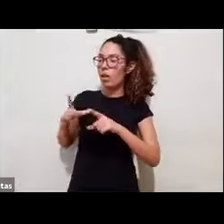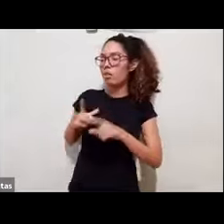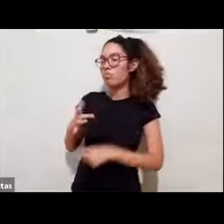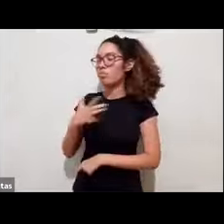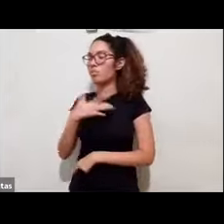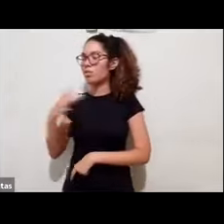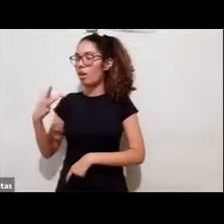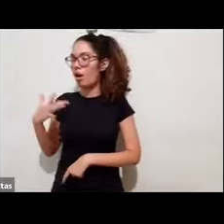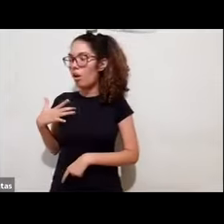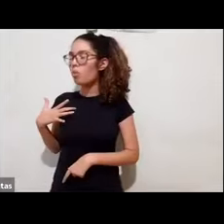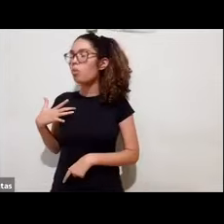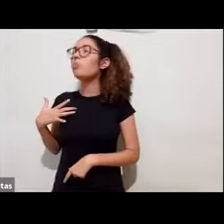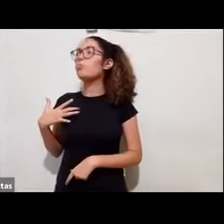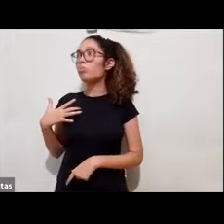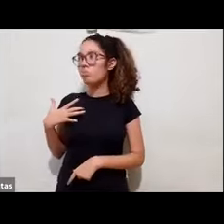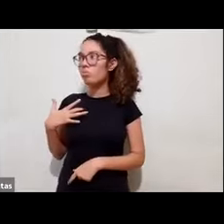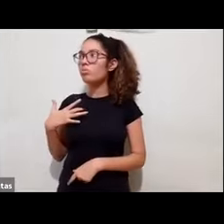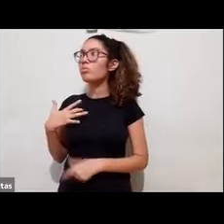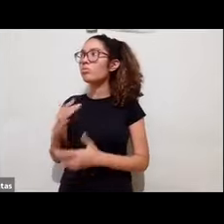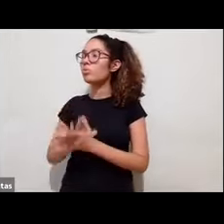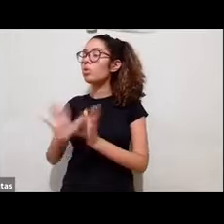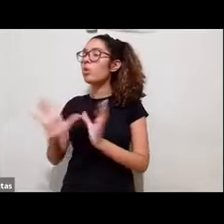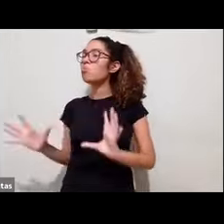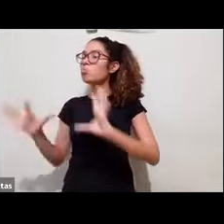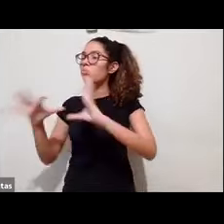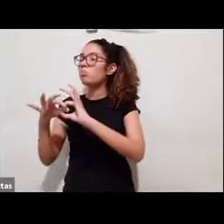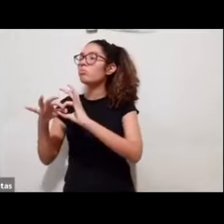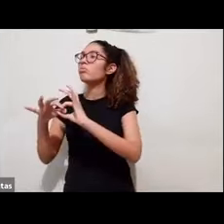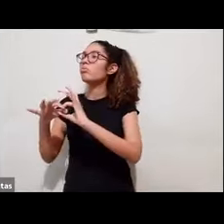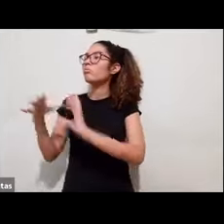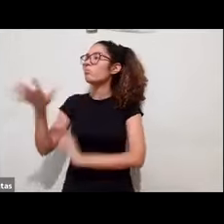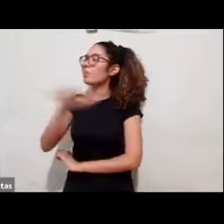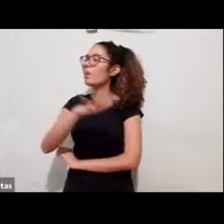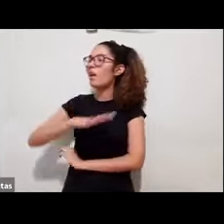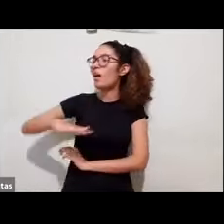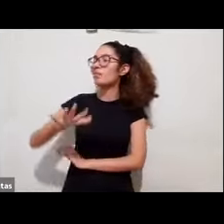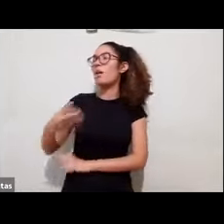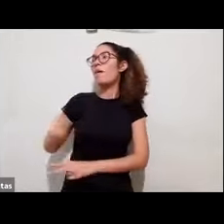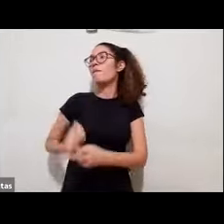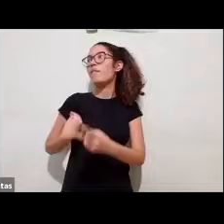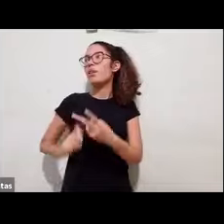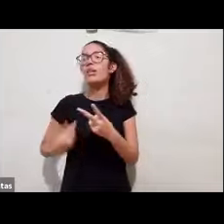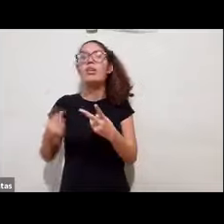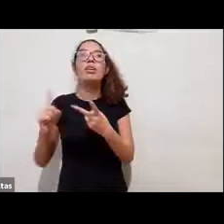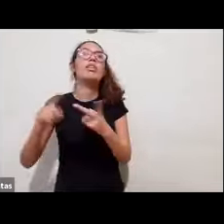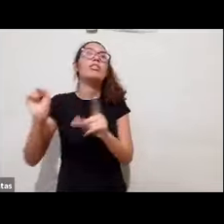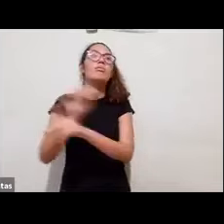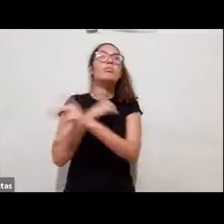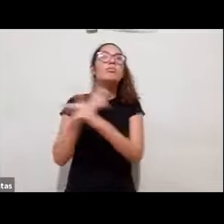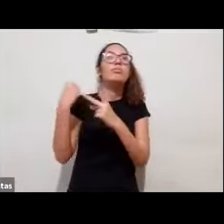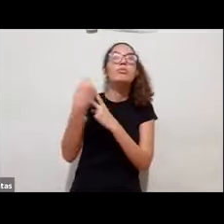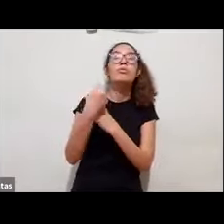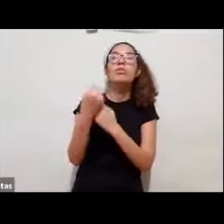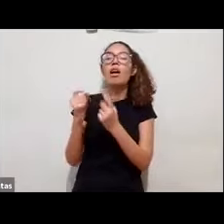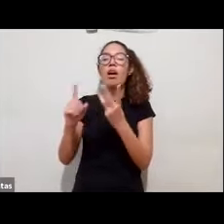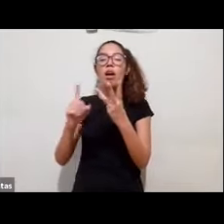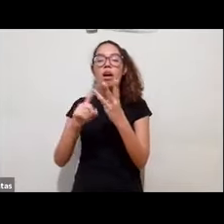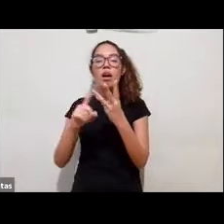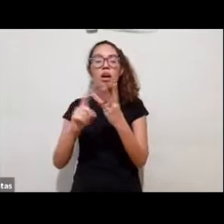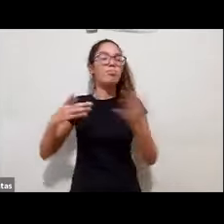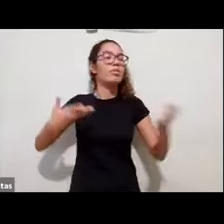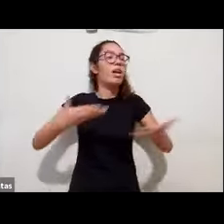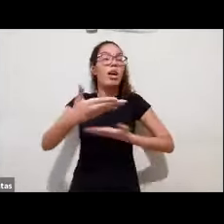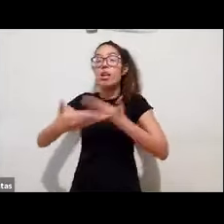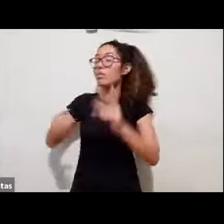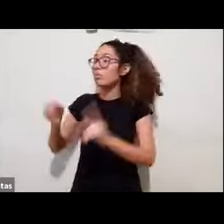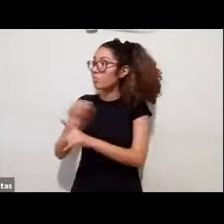a pessoa em relação a todos os seus aspectos, né, de vida, aspectos sociais, a sua relação social, a relação